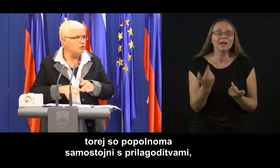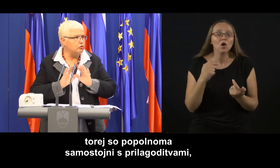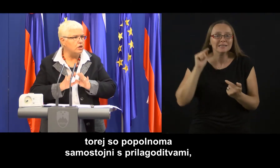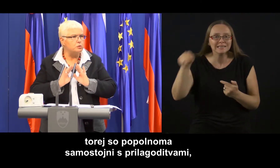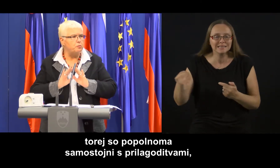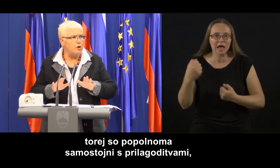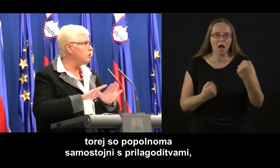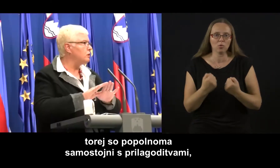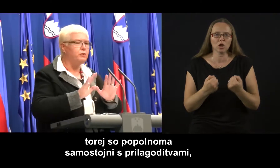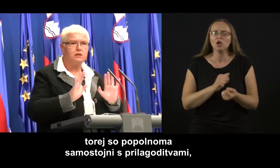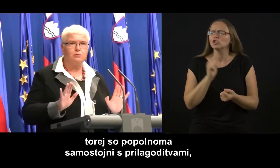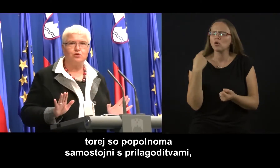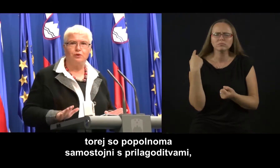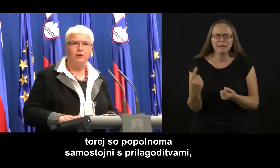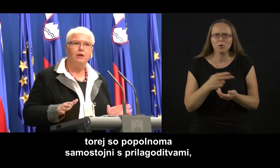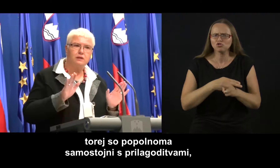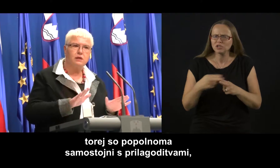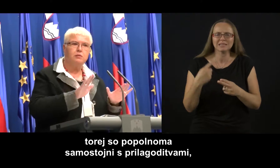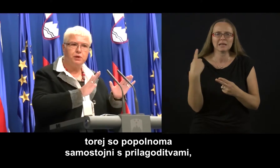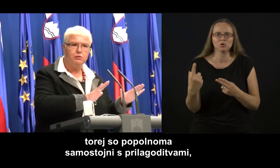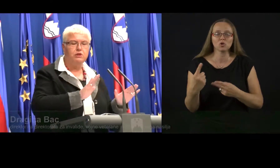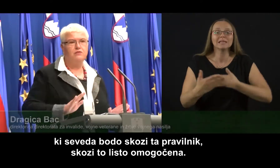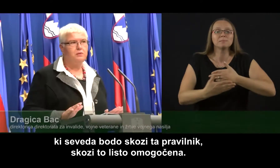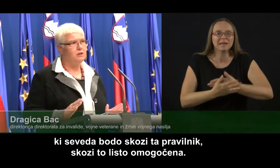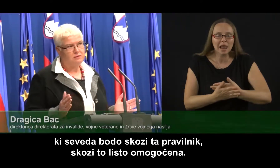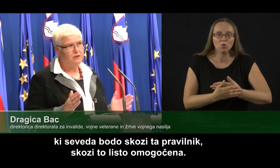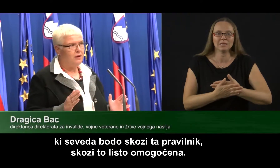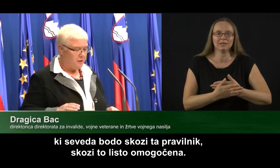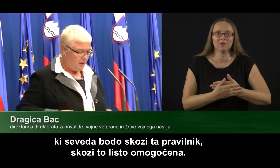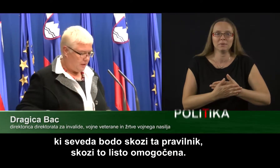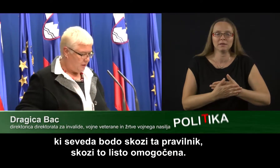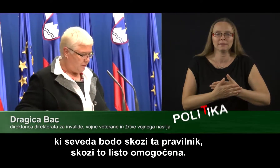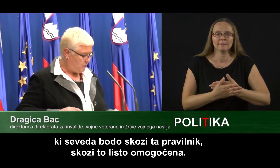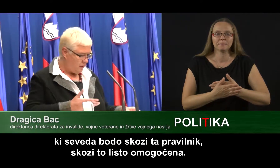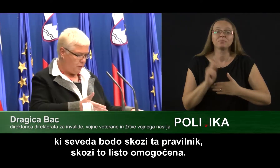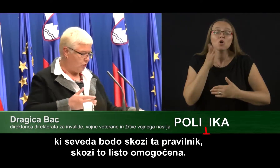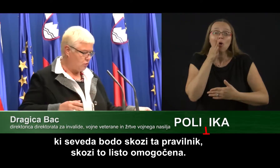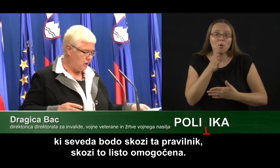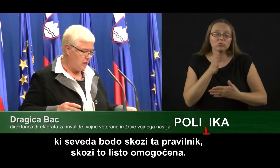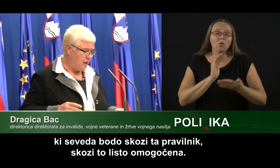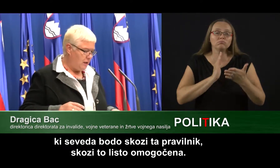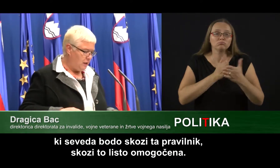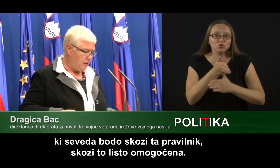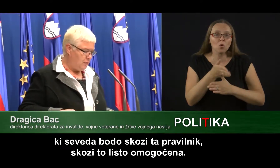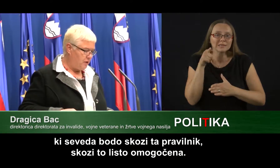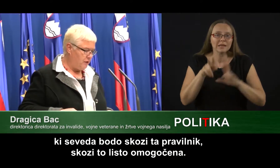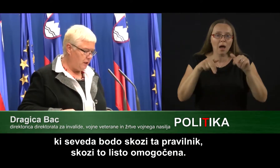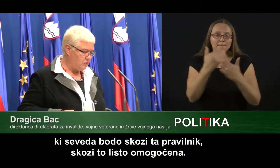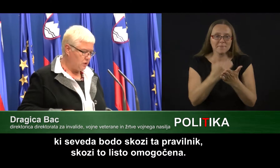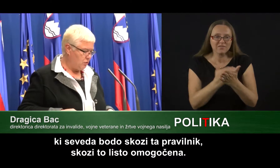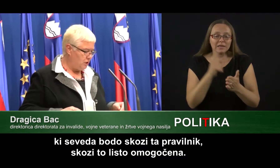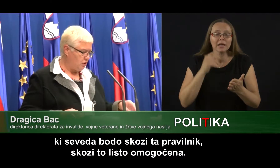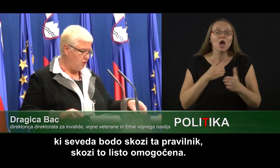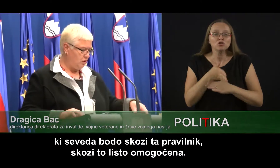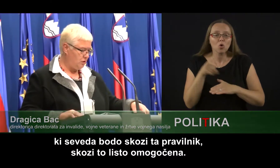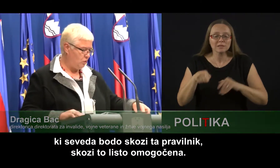iz avto, torej so popolnoma samostojni. Z prilagoditvami, ki seveda bodo skozi ta pravilnik,